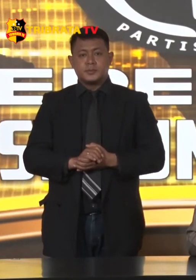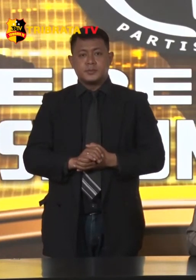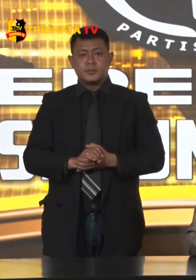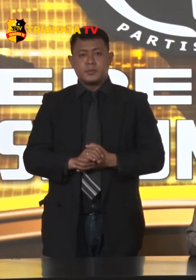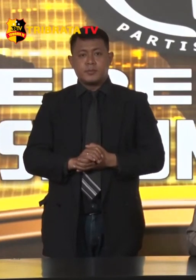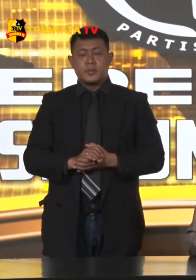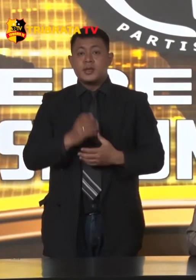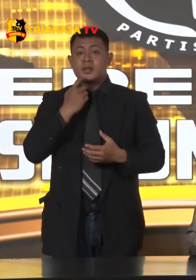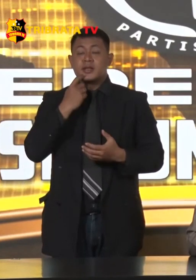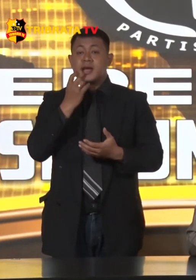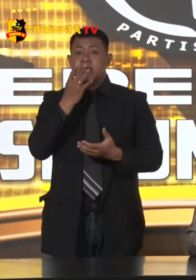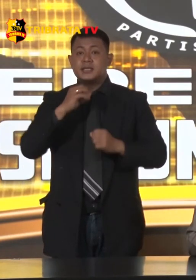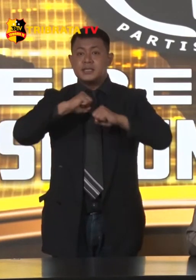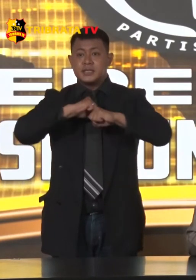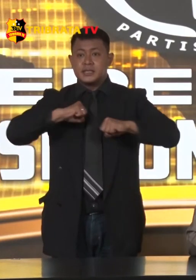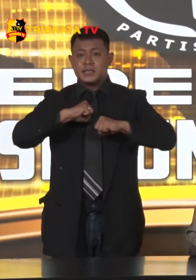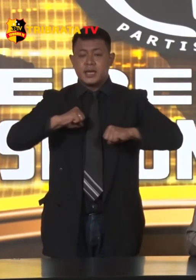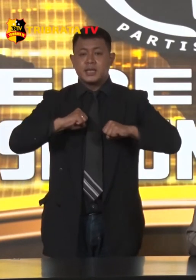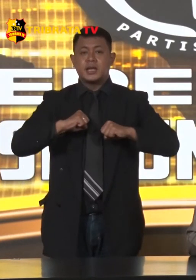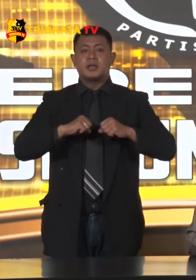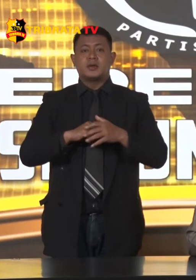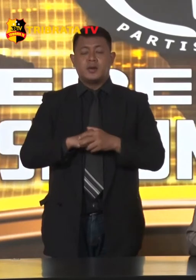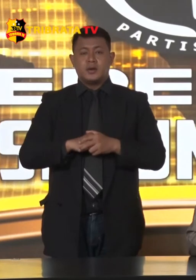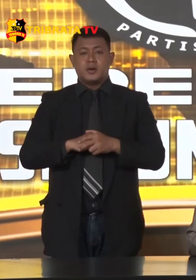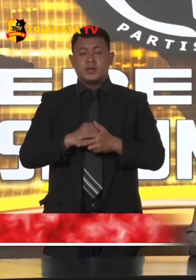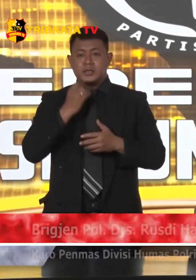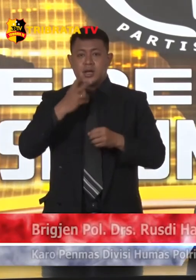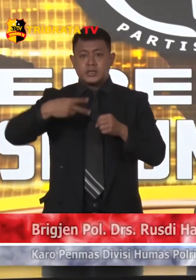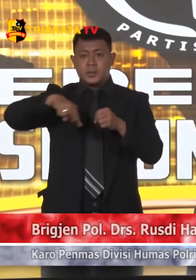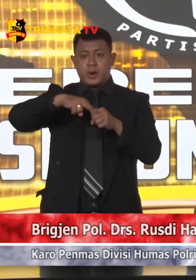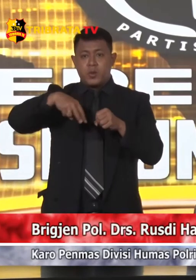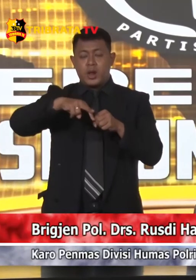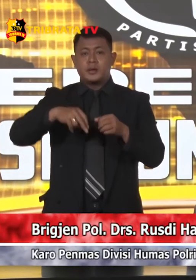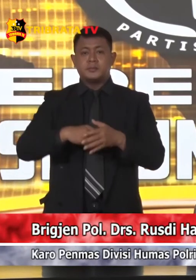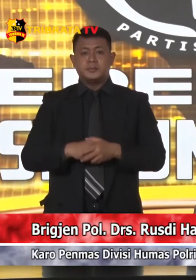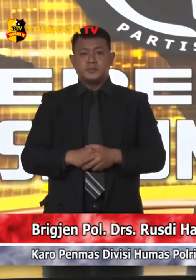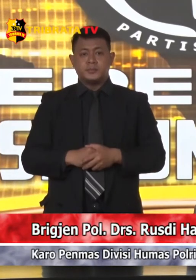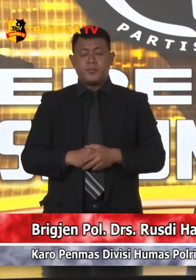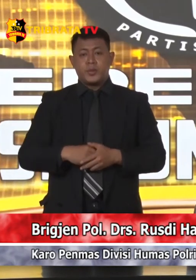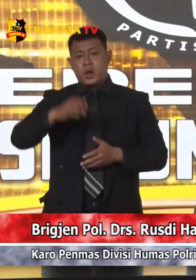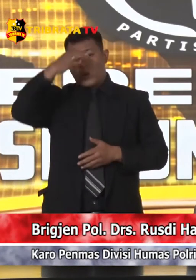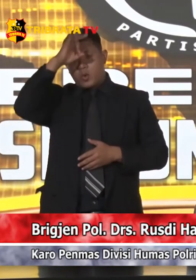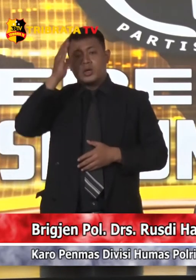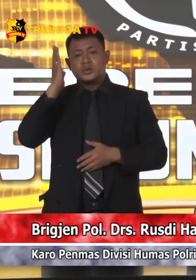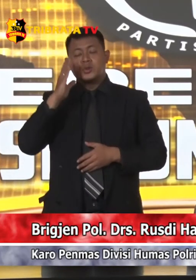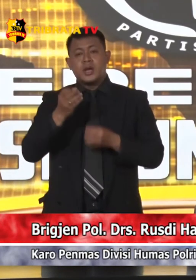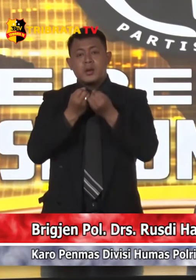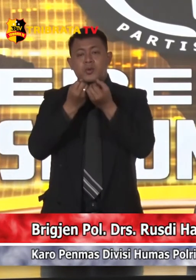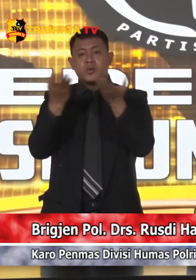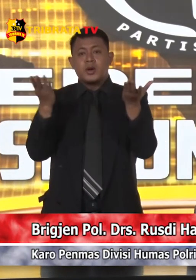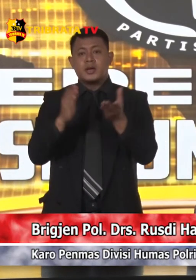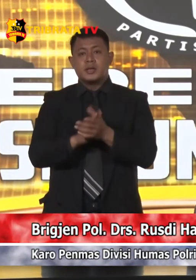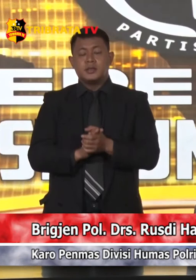Menyangkut izin kegiatan olahraga sepak bola, Polri telah mengeluarkan